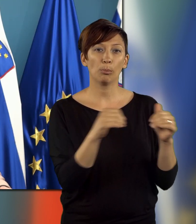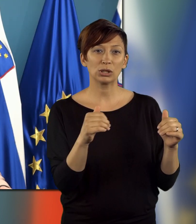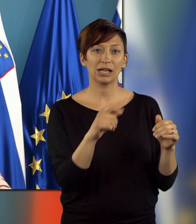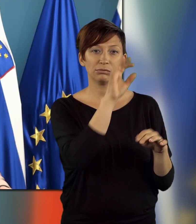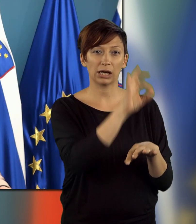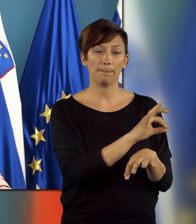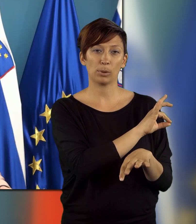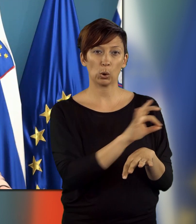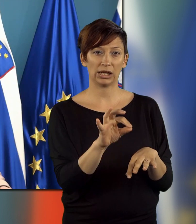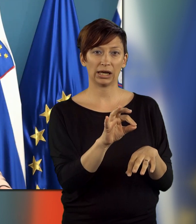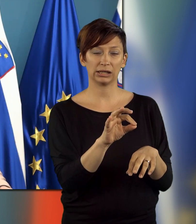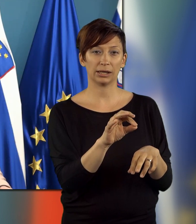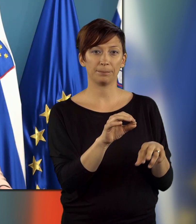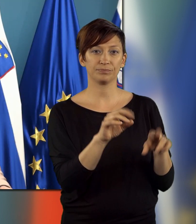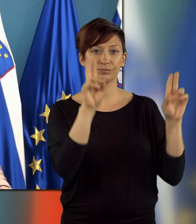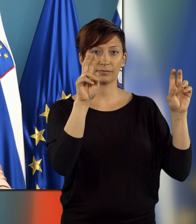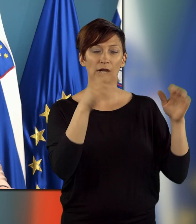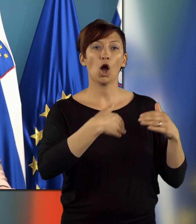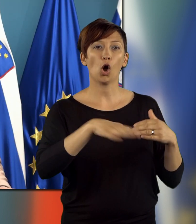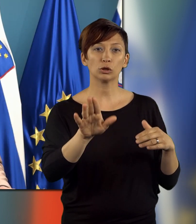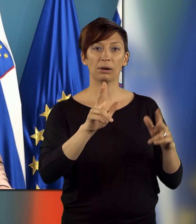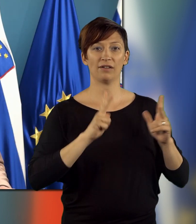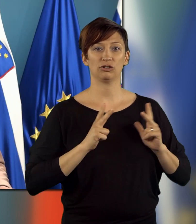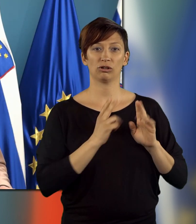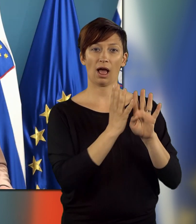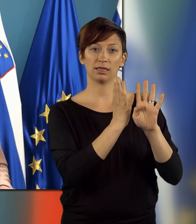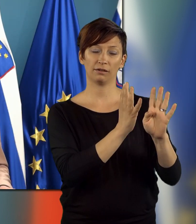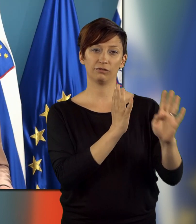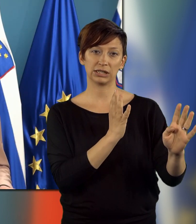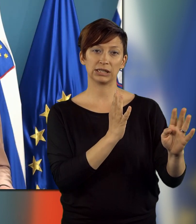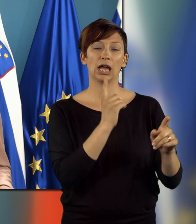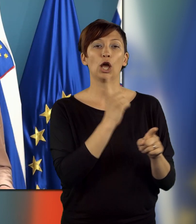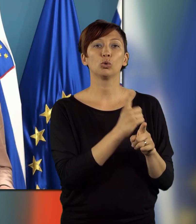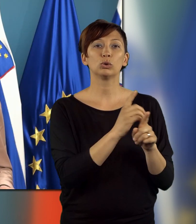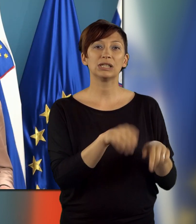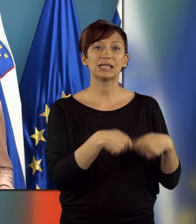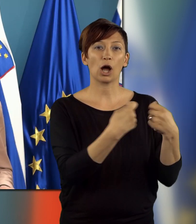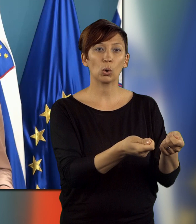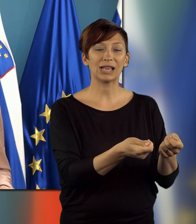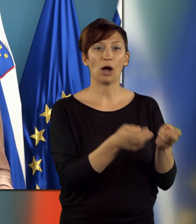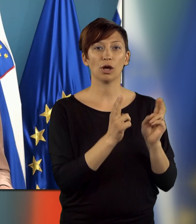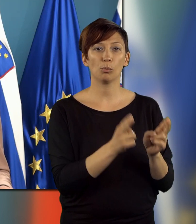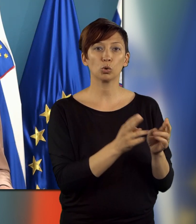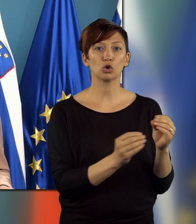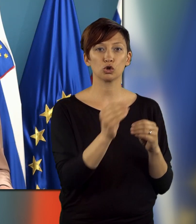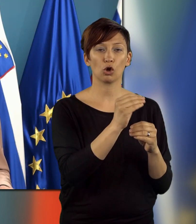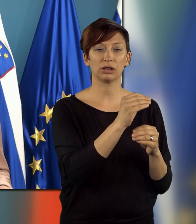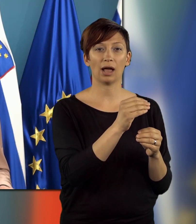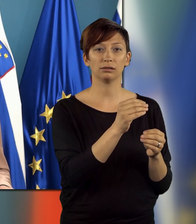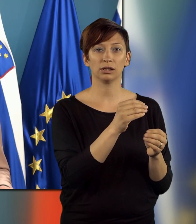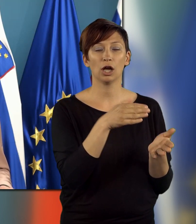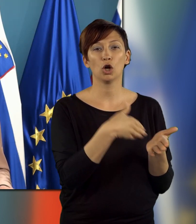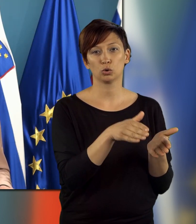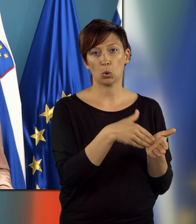posebnega projekta odprave čakalnih vrst in pa zagotavljamo možnost dodatnih odhodkov